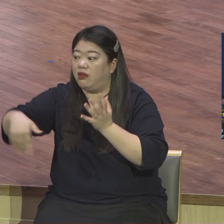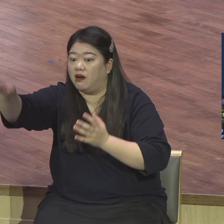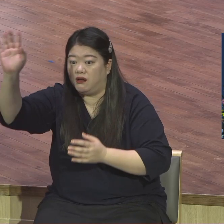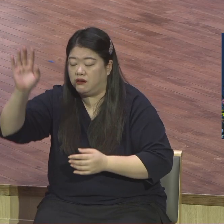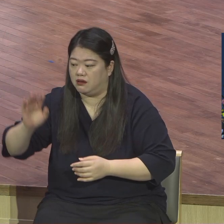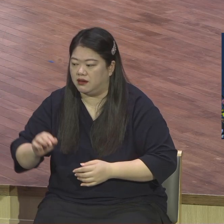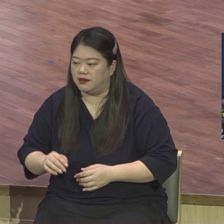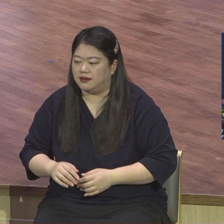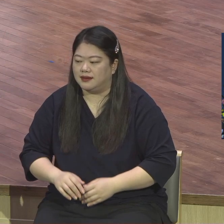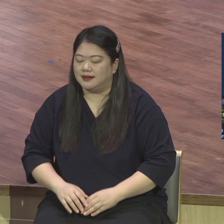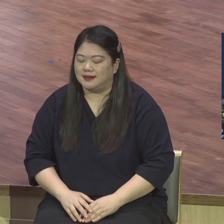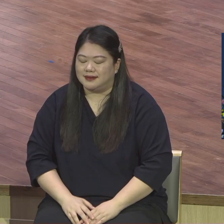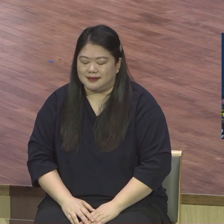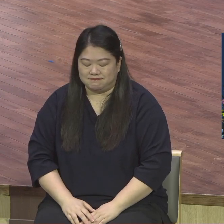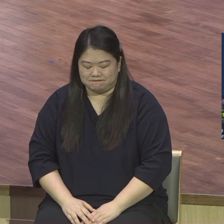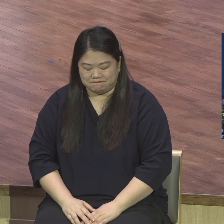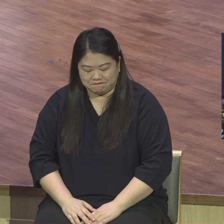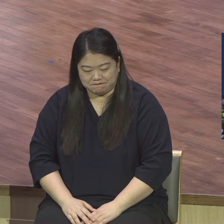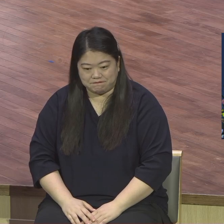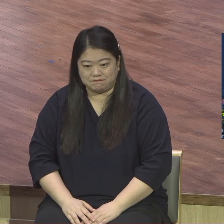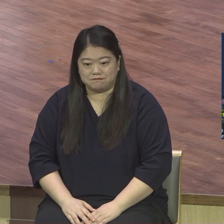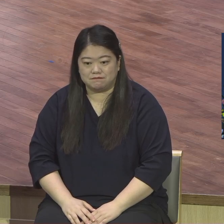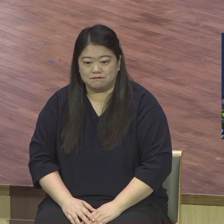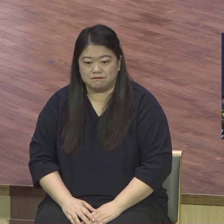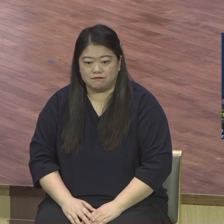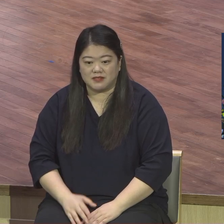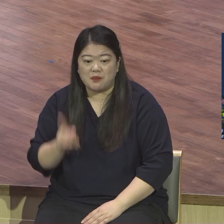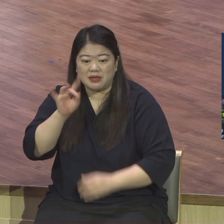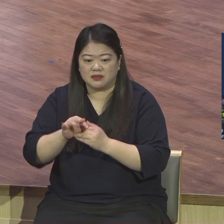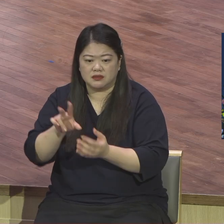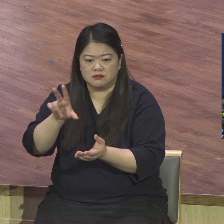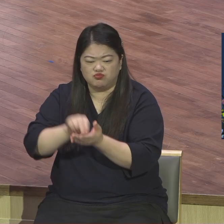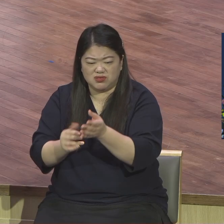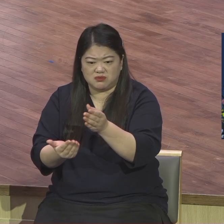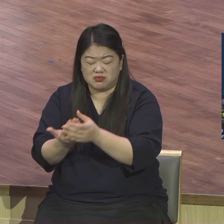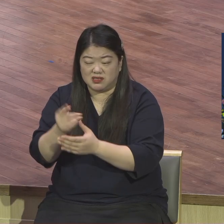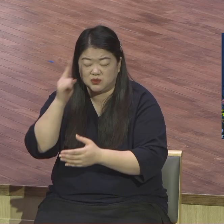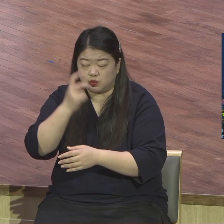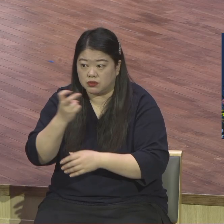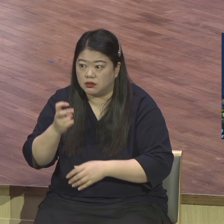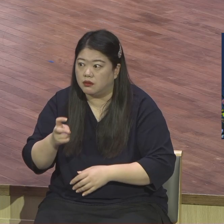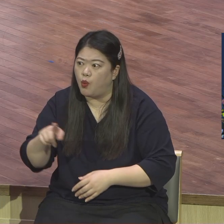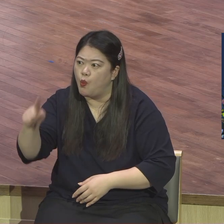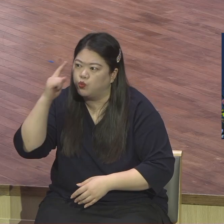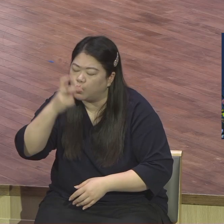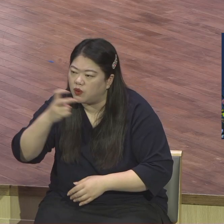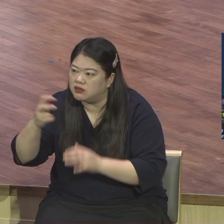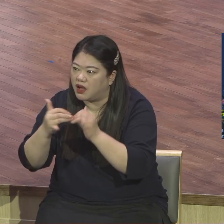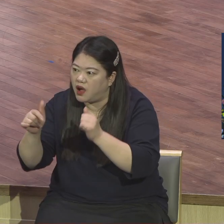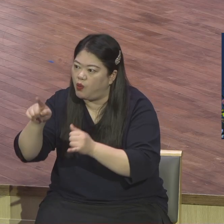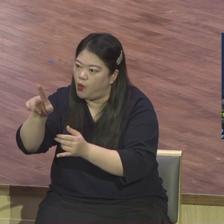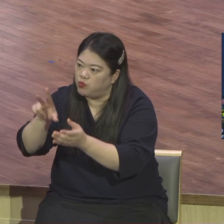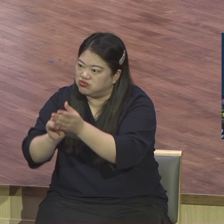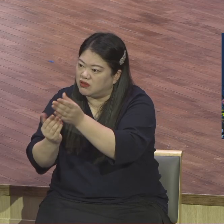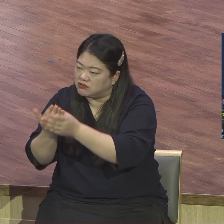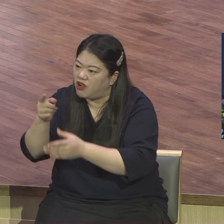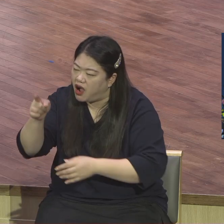그런데 휩쓸리면 안 돼요. 그래 말이야 맞아 나도 그래 생각해. 그래. 휩쓸려.